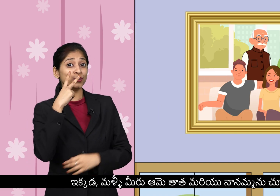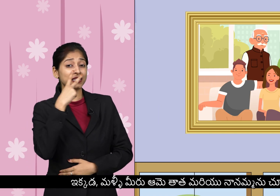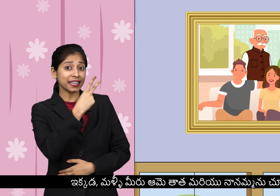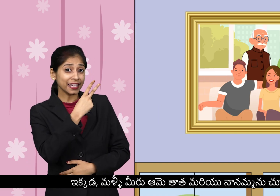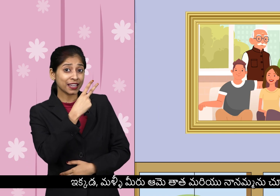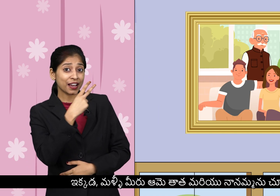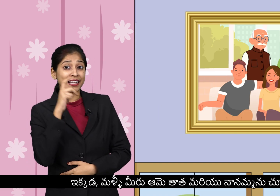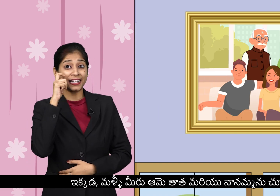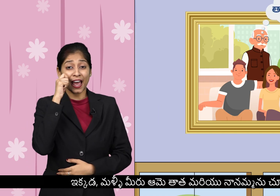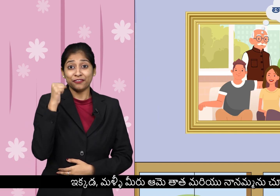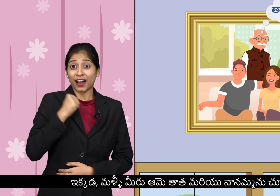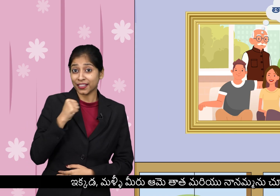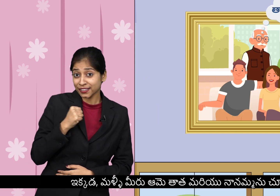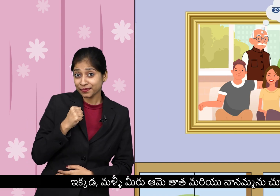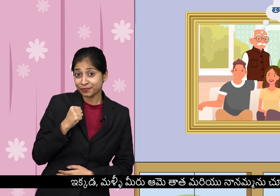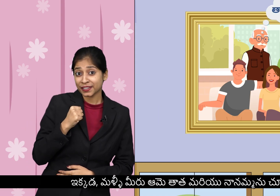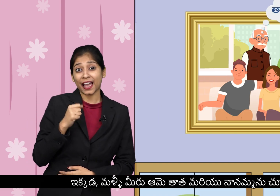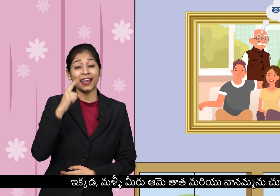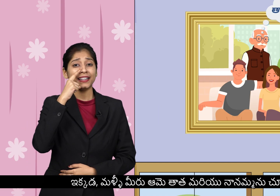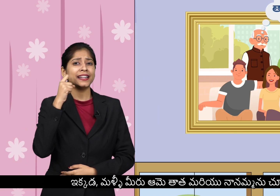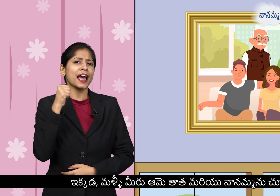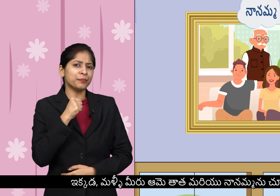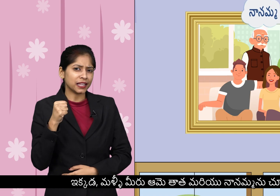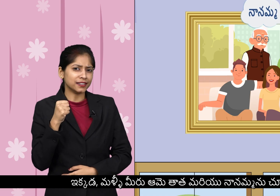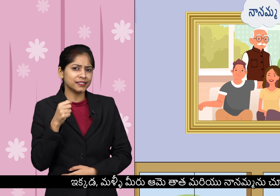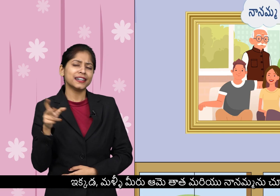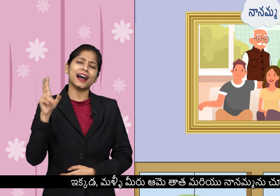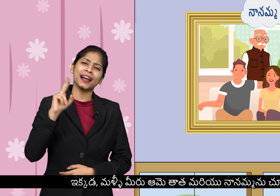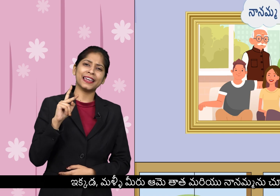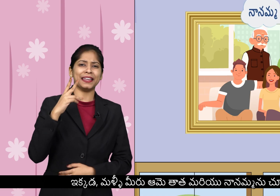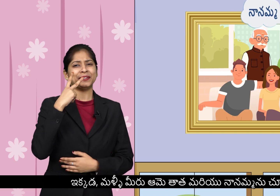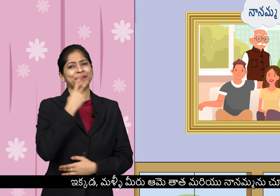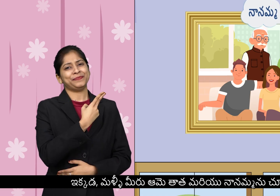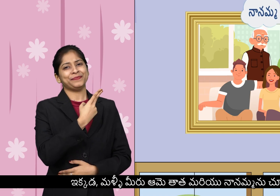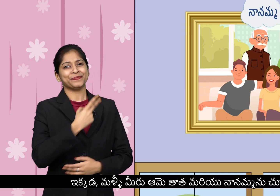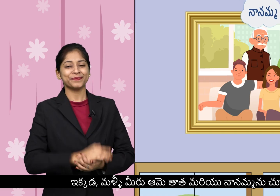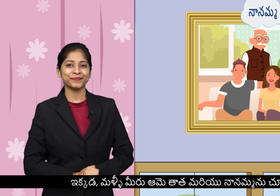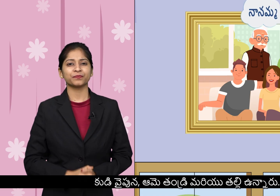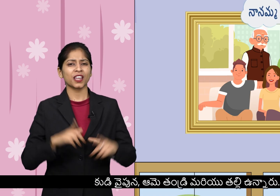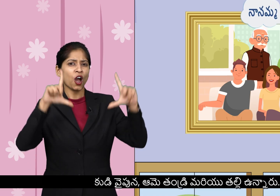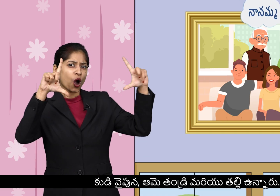ఇక్కడ మళ్ళీ మీరు ఆమె తాత మరియు నానమ్మను చూస్తారు.